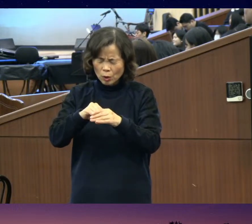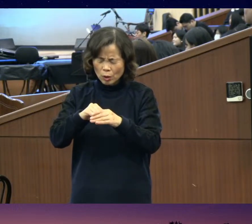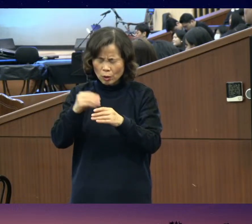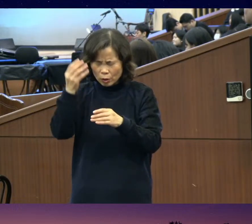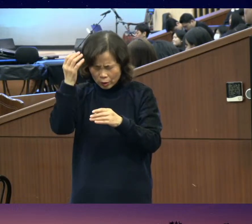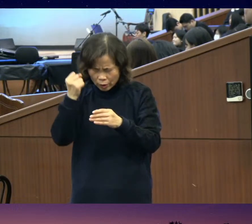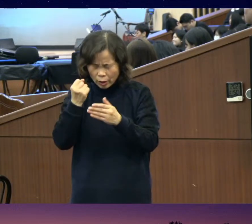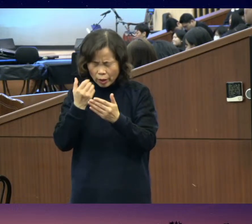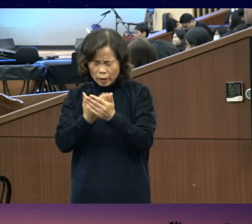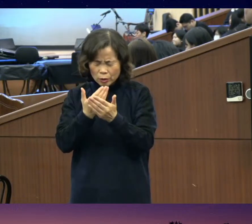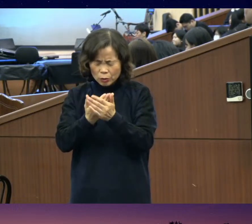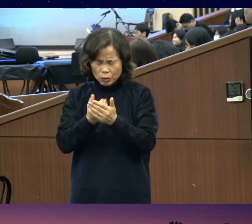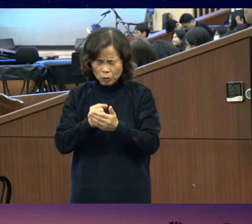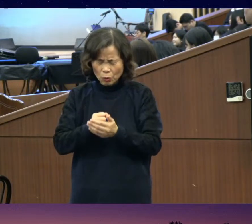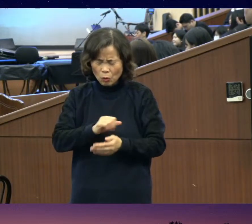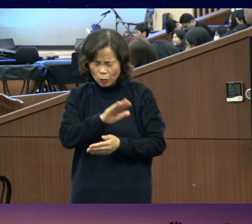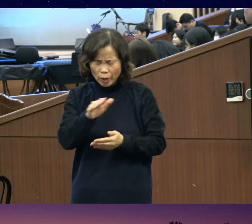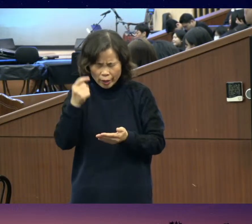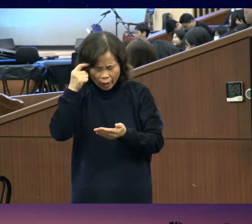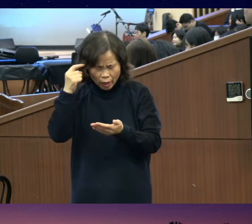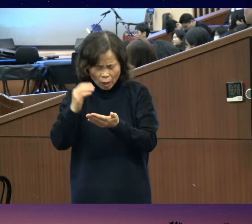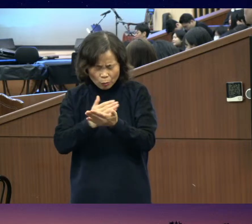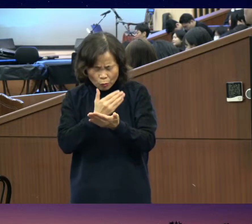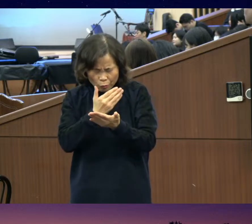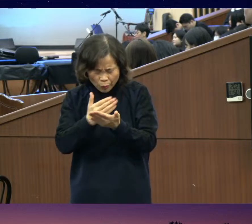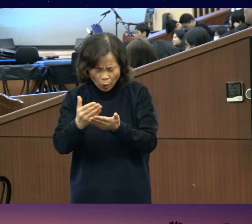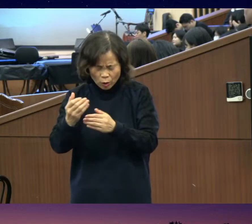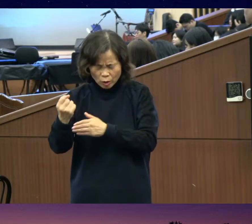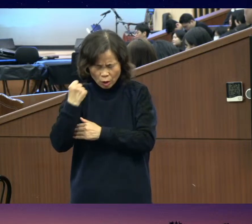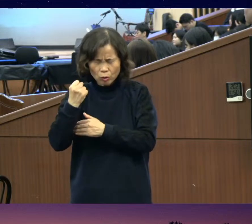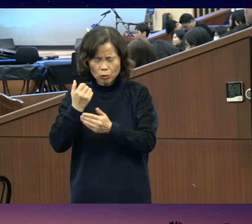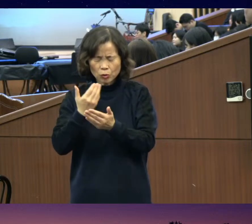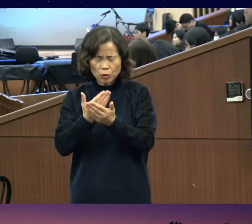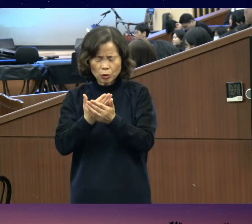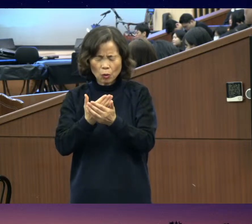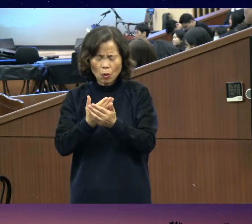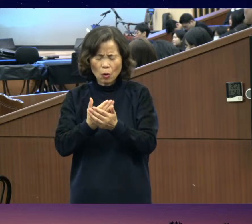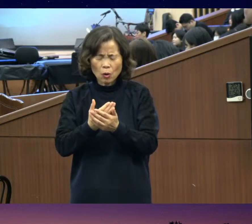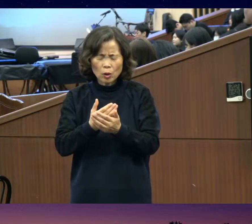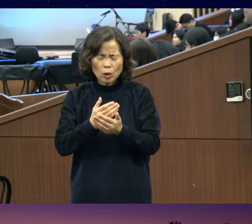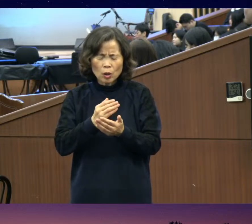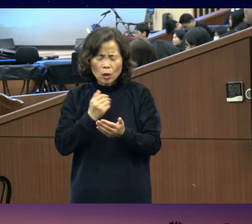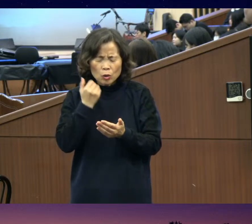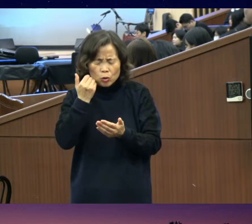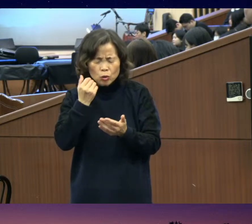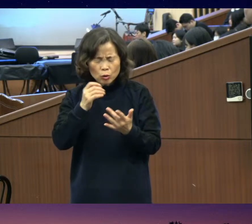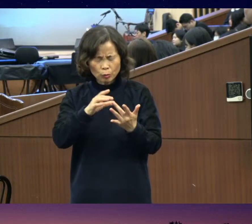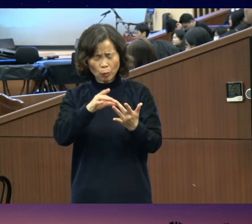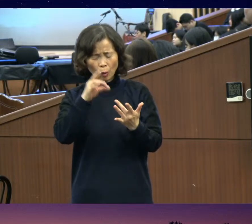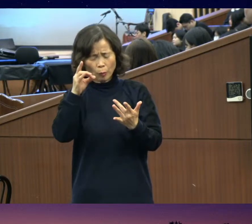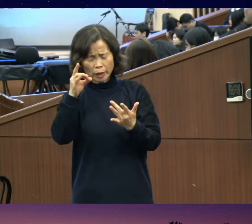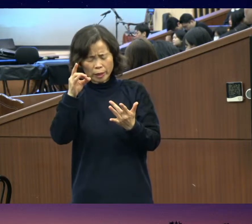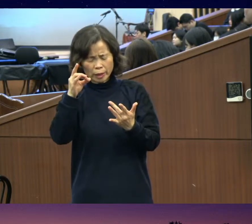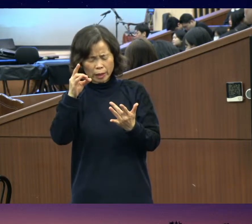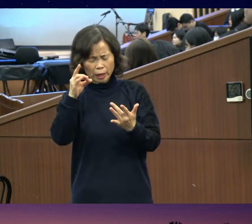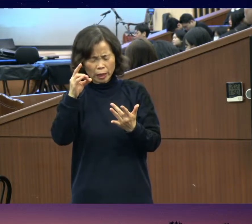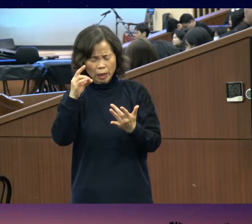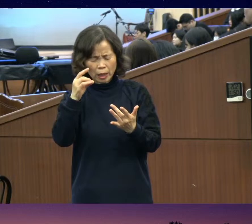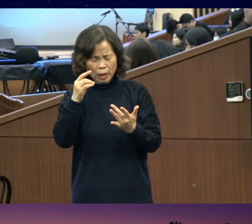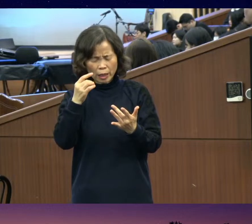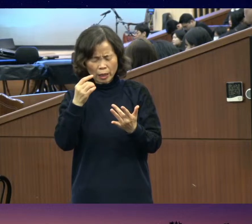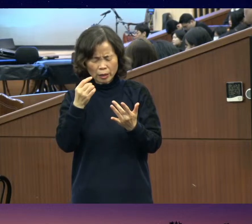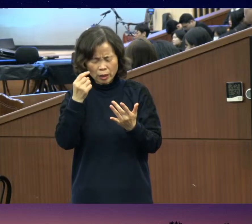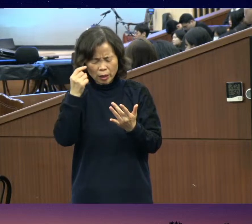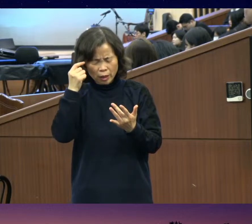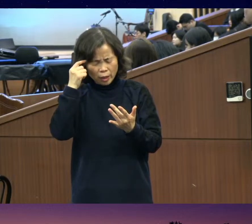있습니다. 하나님, 우리에게 분별력을 허락해 주시옵시고 뽑을 자를 뽑을 수 있도록 우리에게